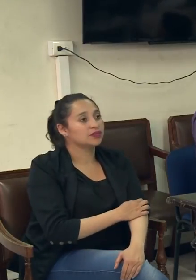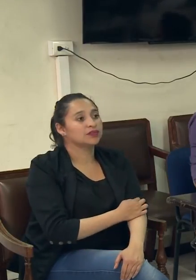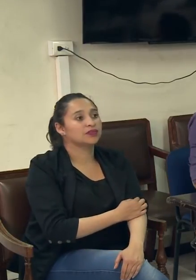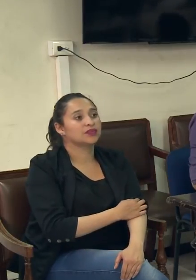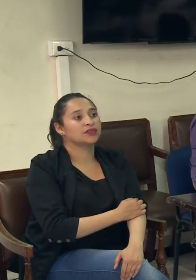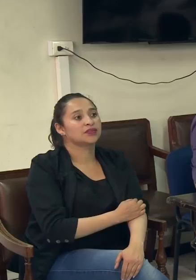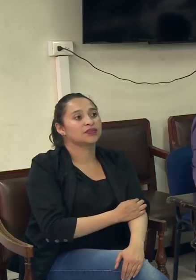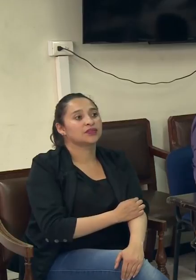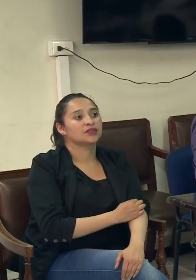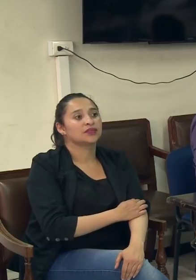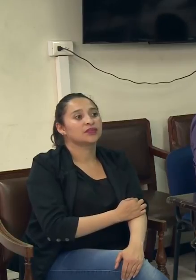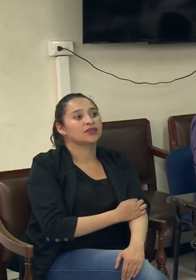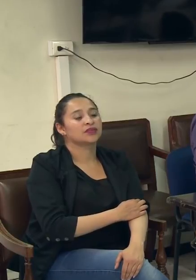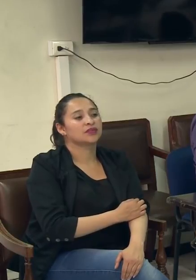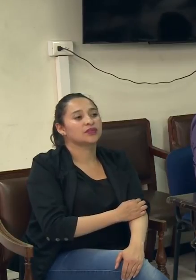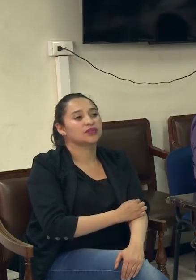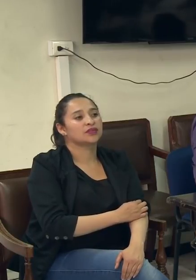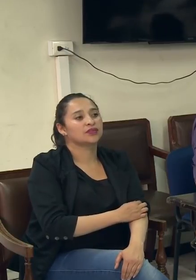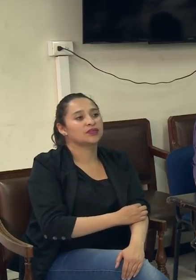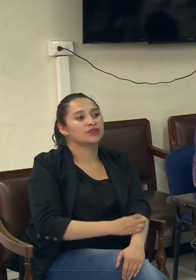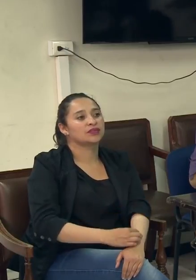Alanis.